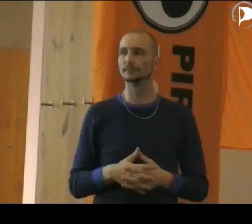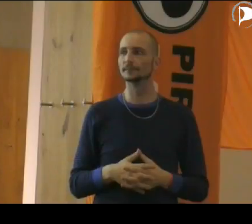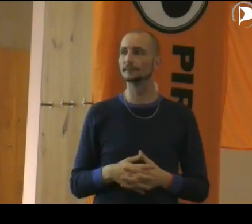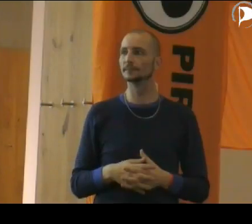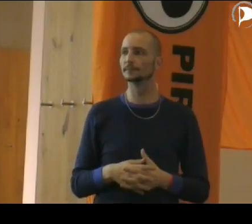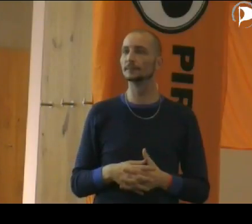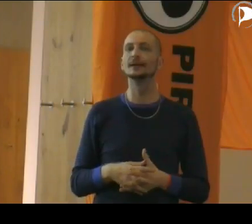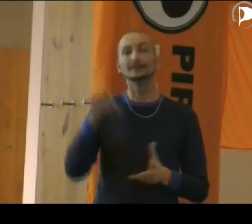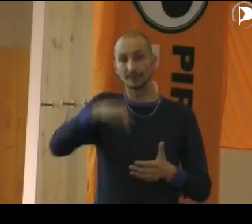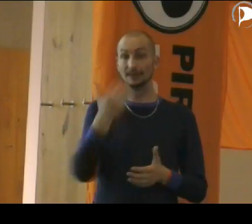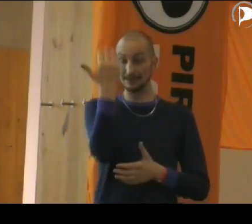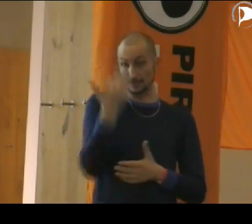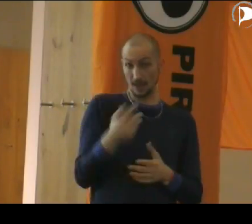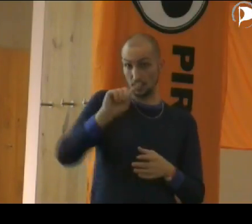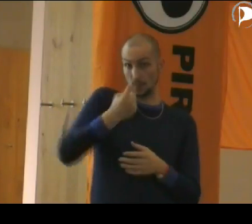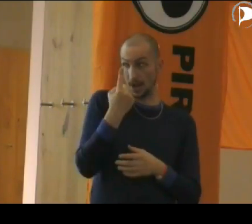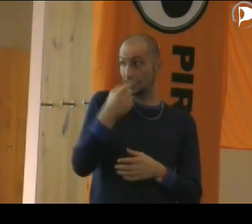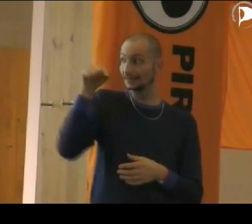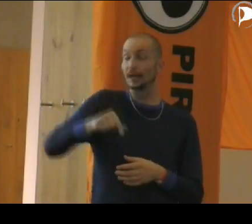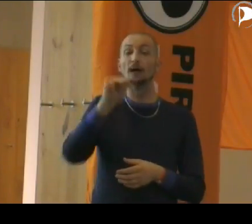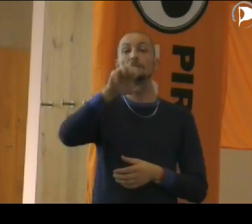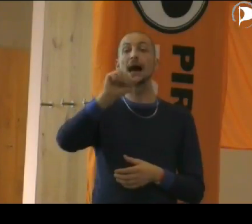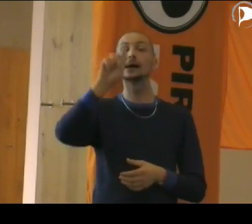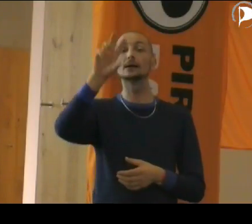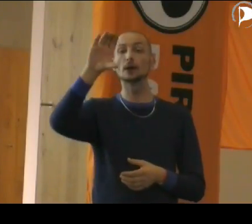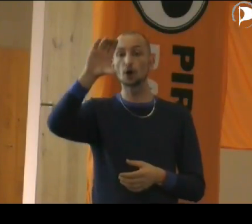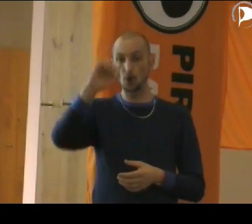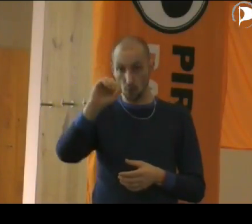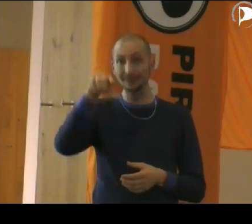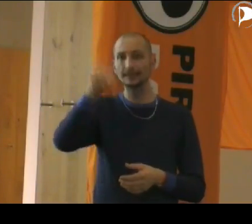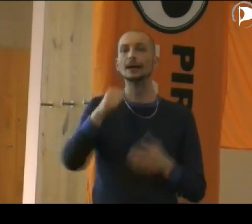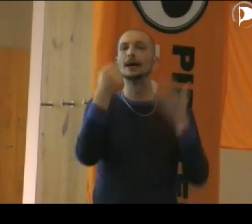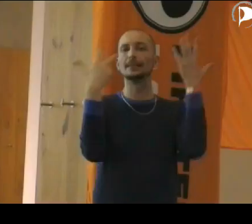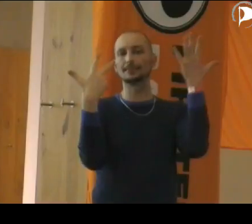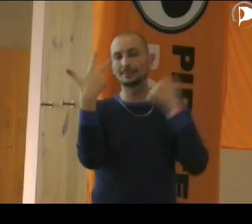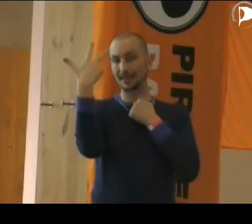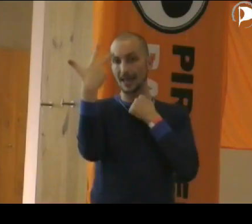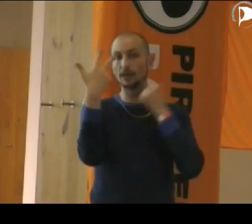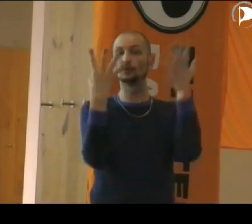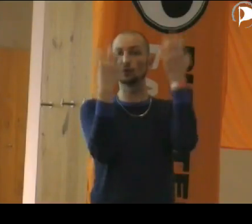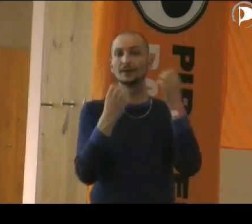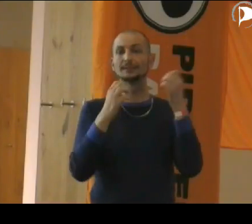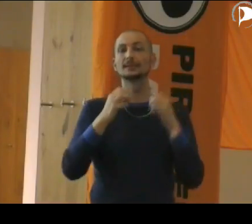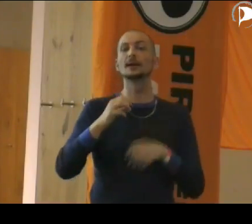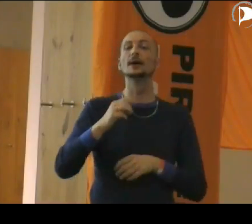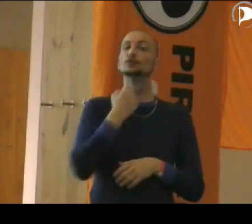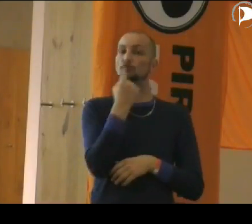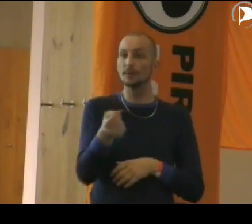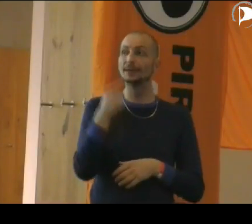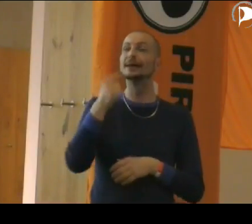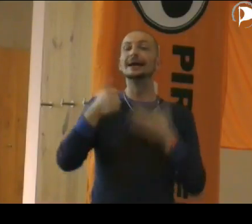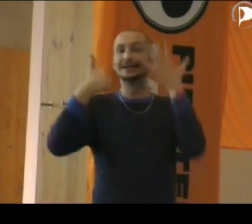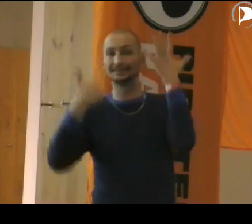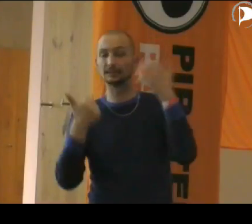die zahlen waren marco höger 93 stimmen das sind 56,8 0 2